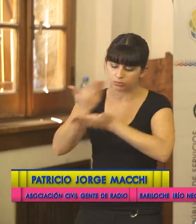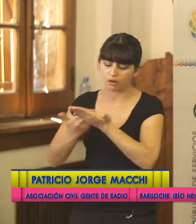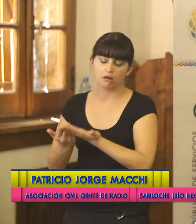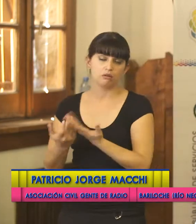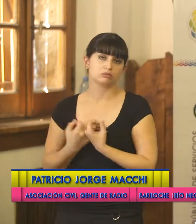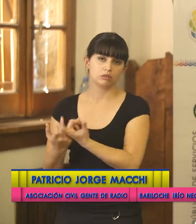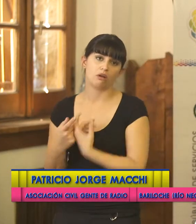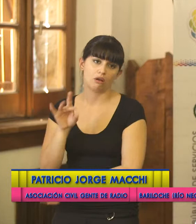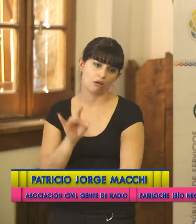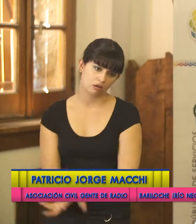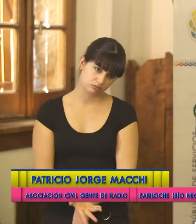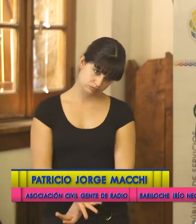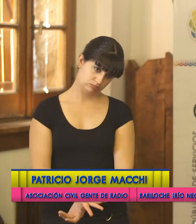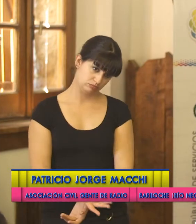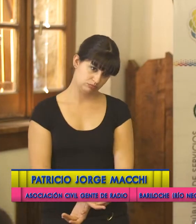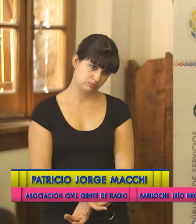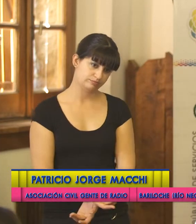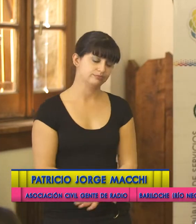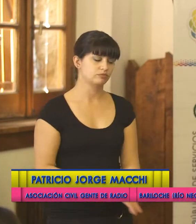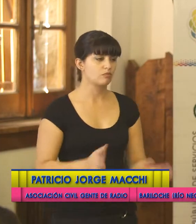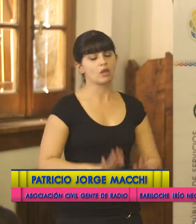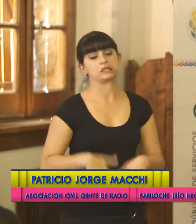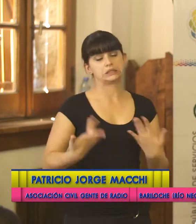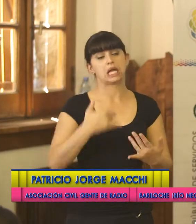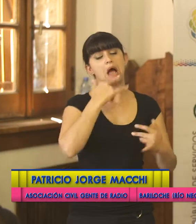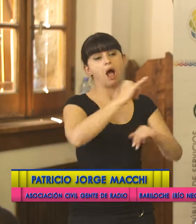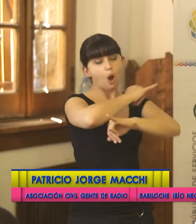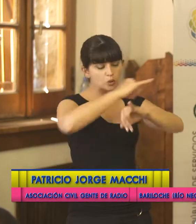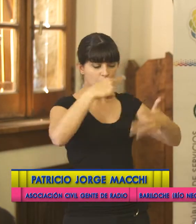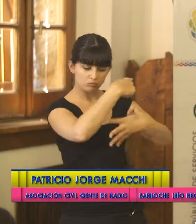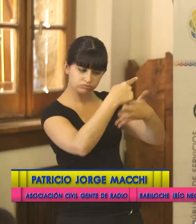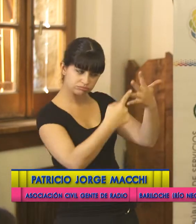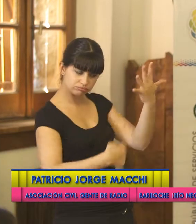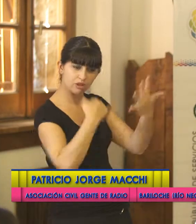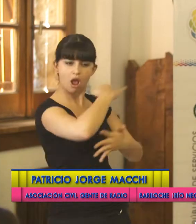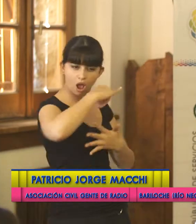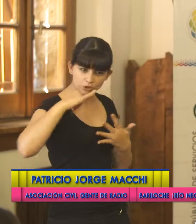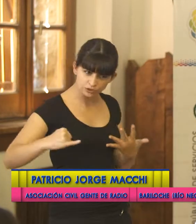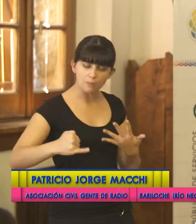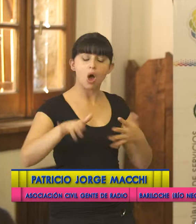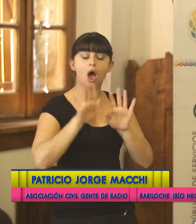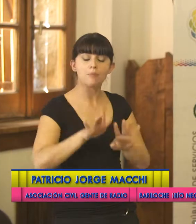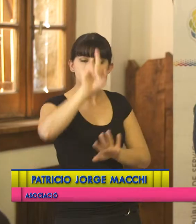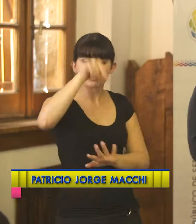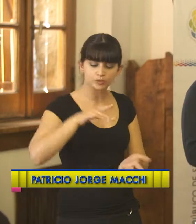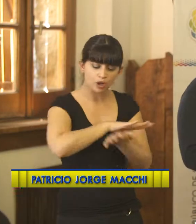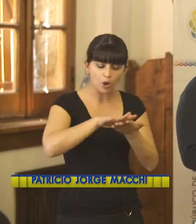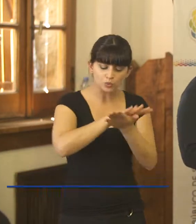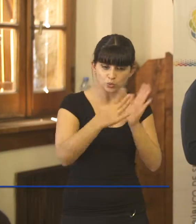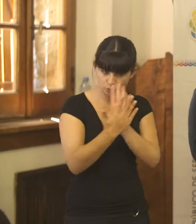nosotros las compartimos con todos ustedes y esperemos que las podamos solucionar juntos muchas